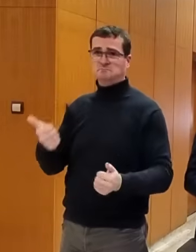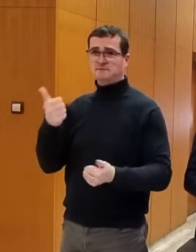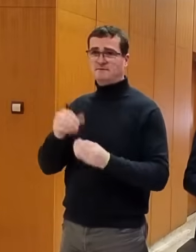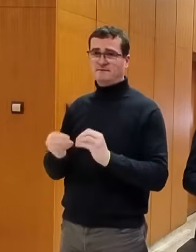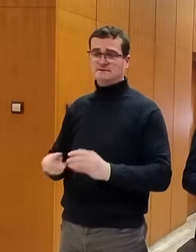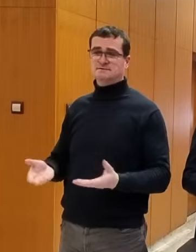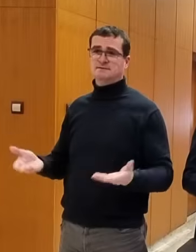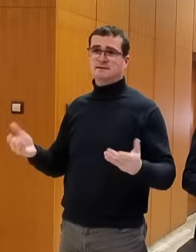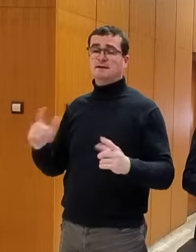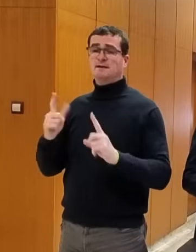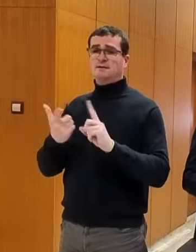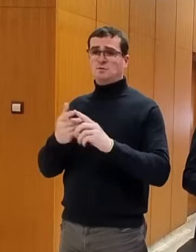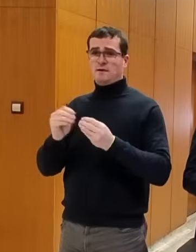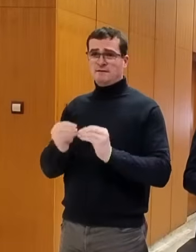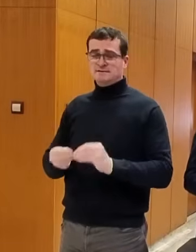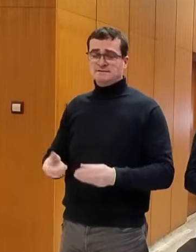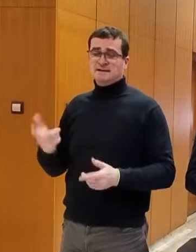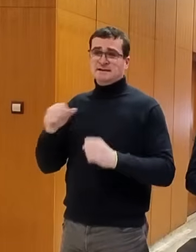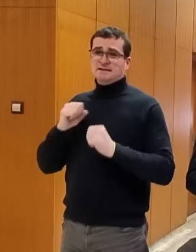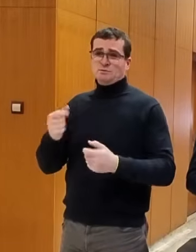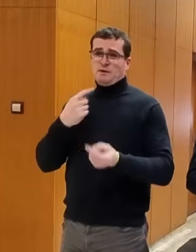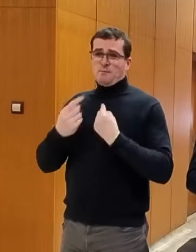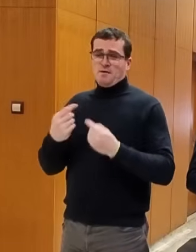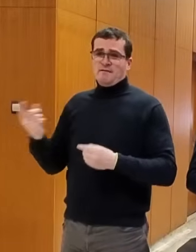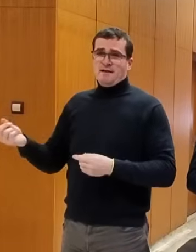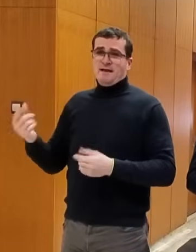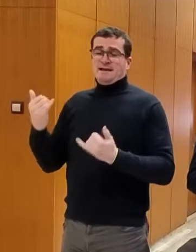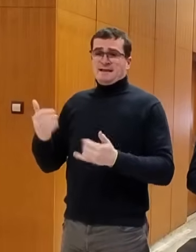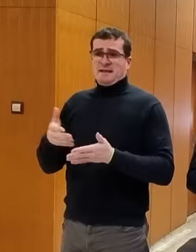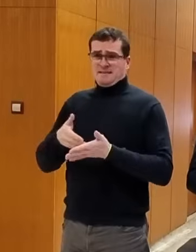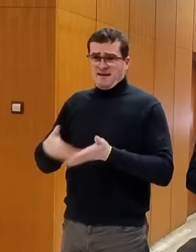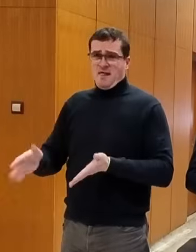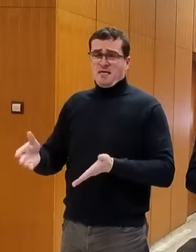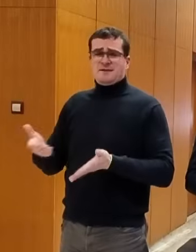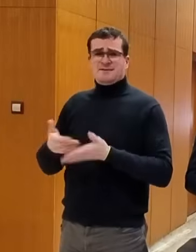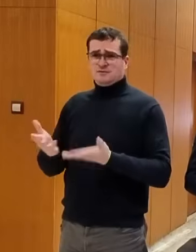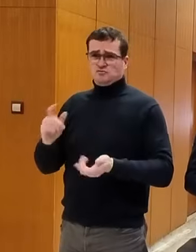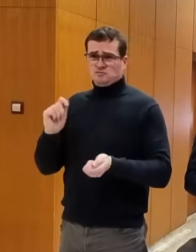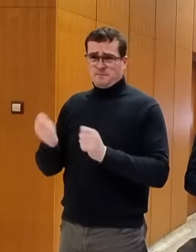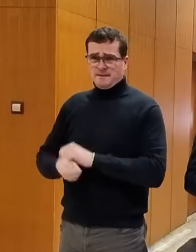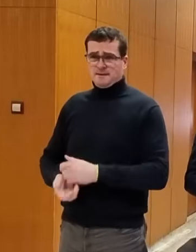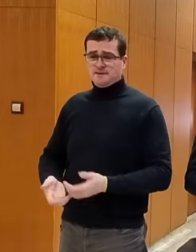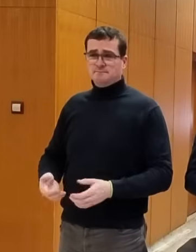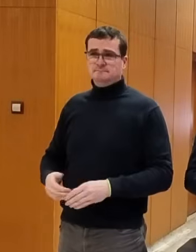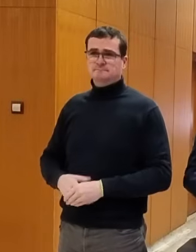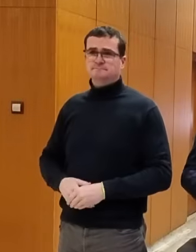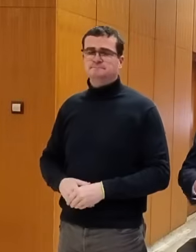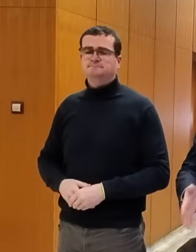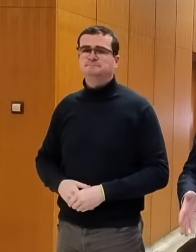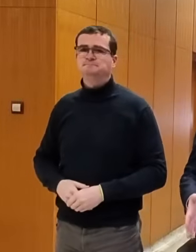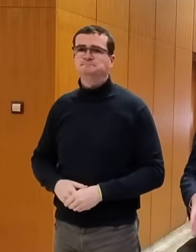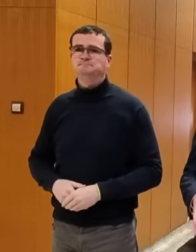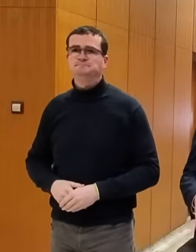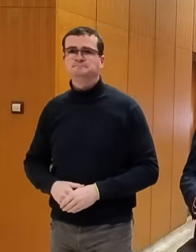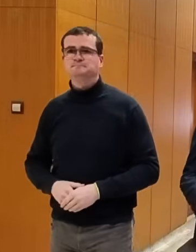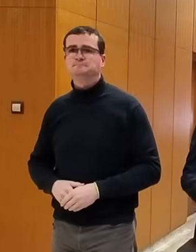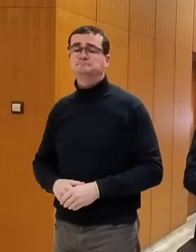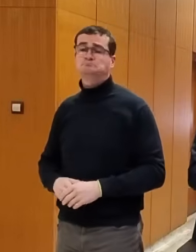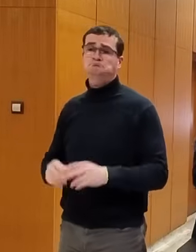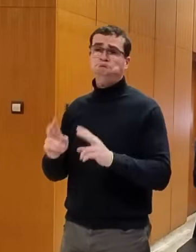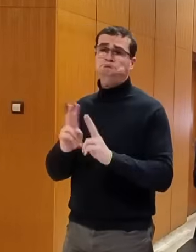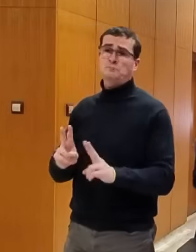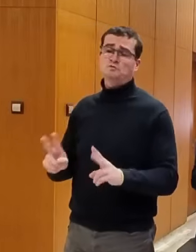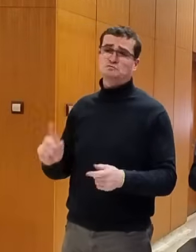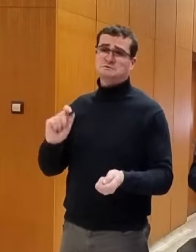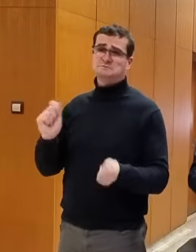prvá vec. A druhá vec, tie súdne pojednávania idú ďalej, tam sa nič nemení. Možno sa zmenia prokurátori, možno